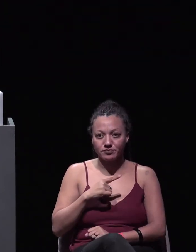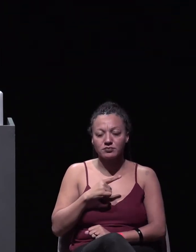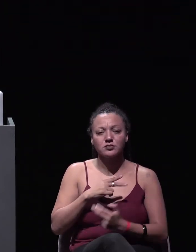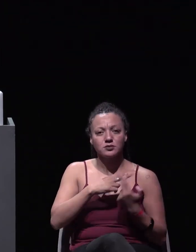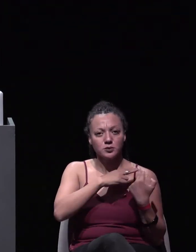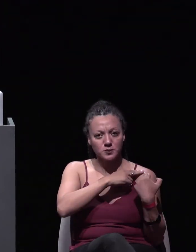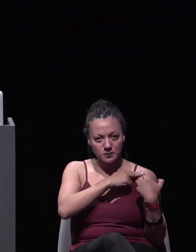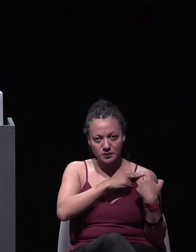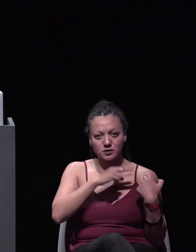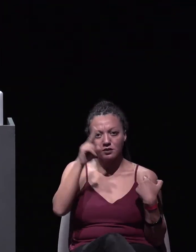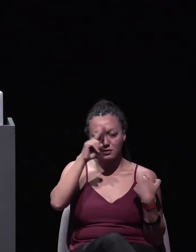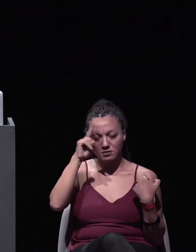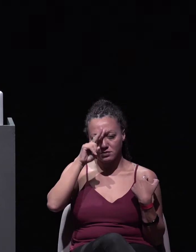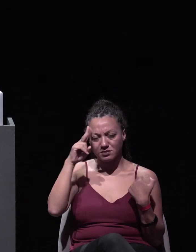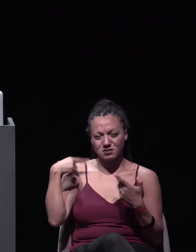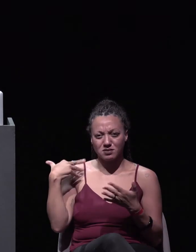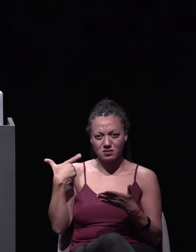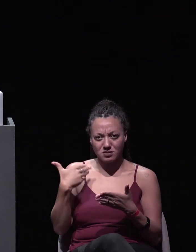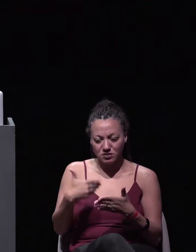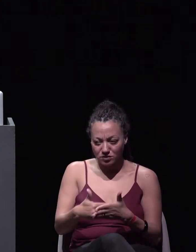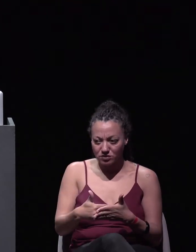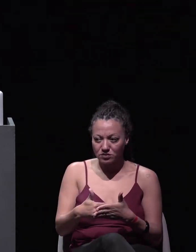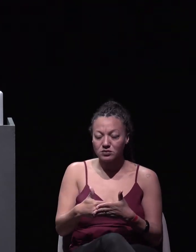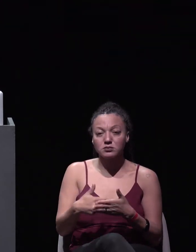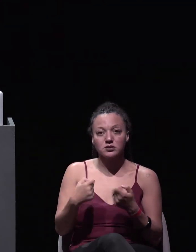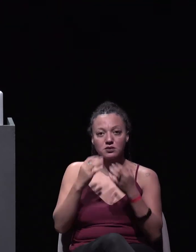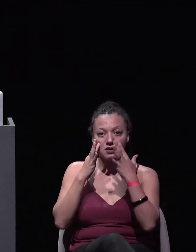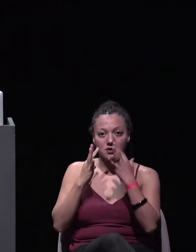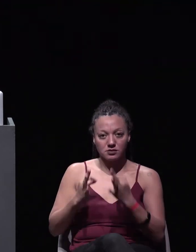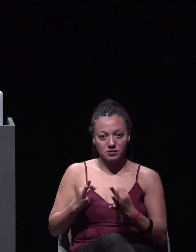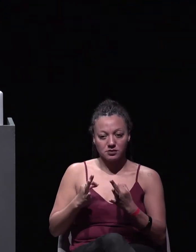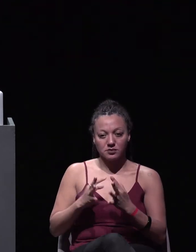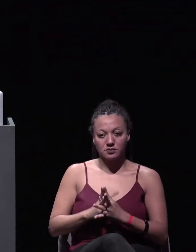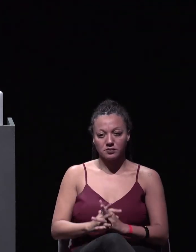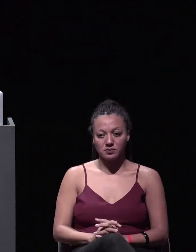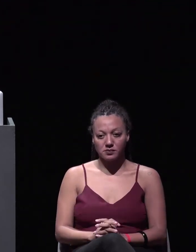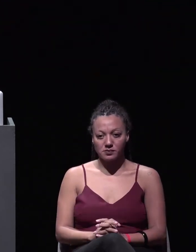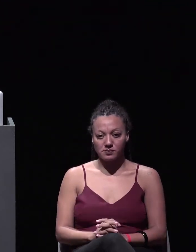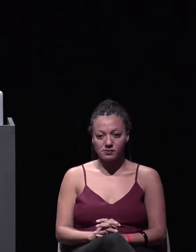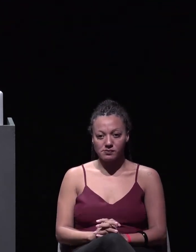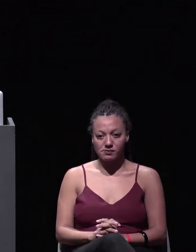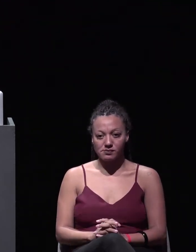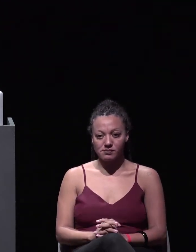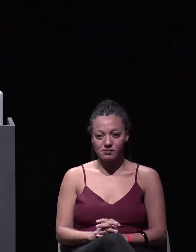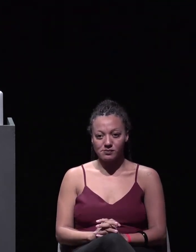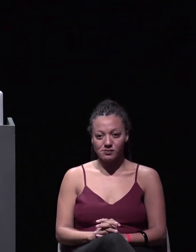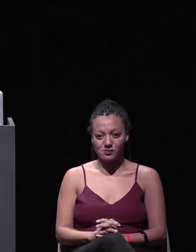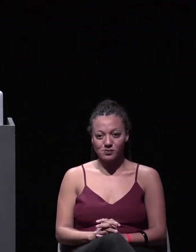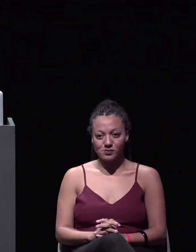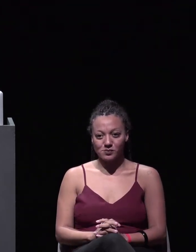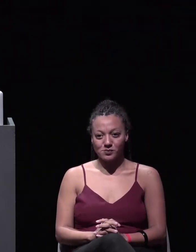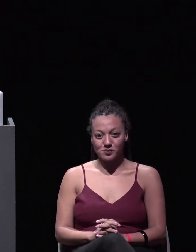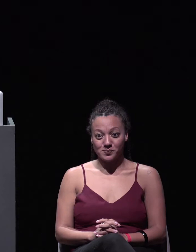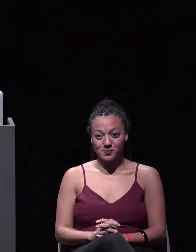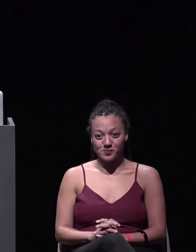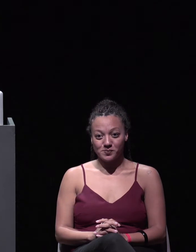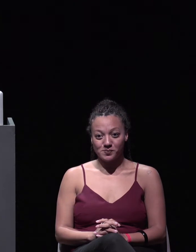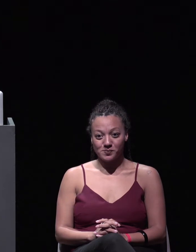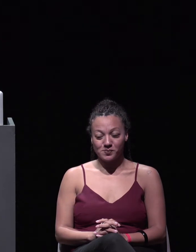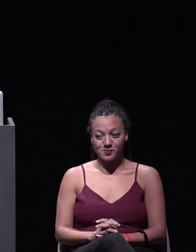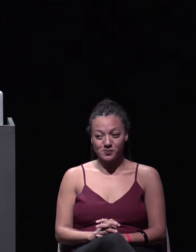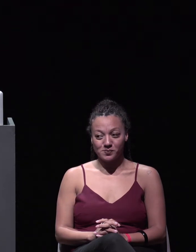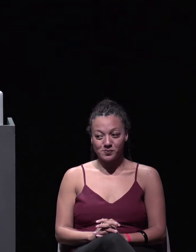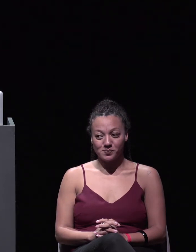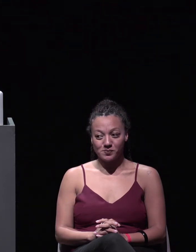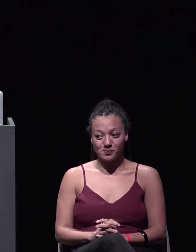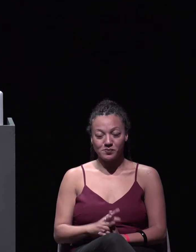essa história seja observada, né? E aí agora eu vou para uma parte, a